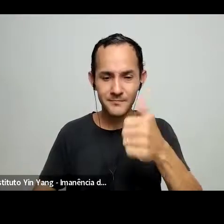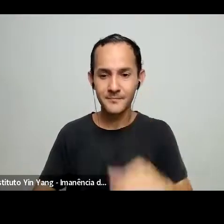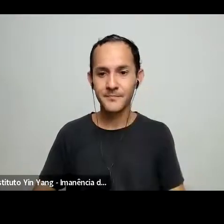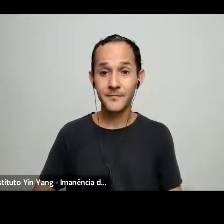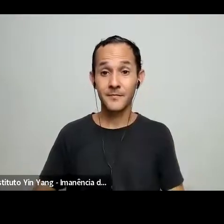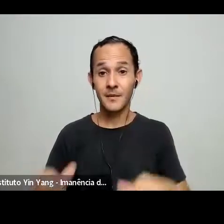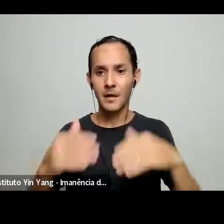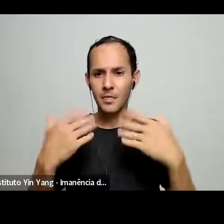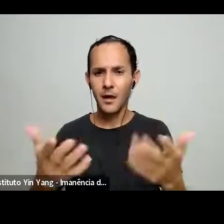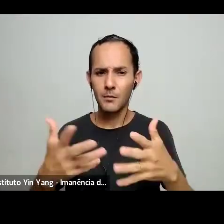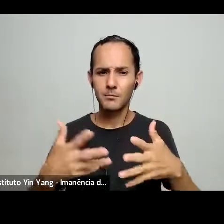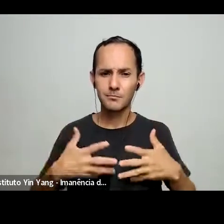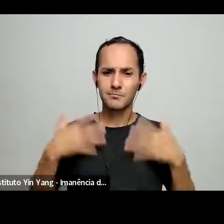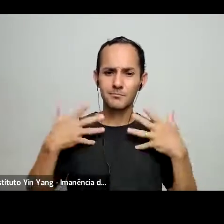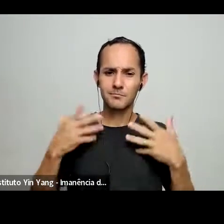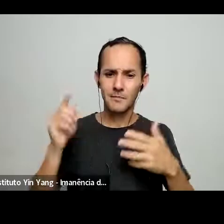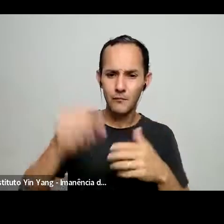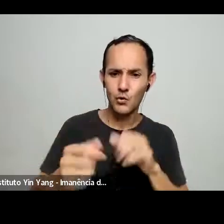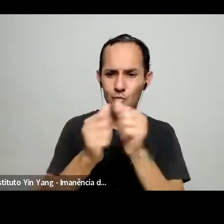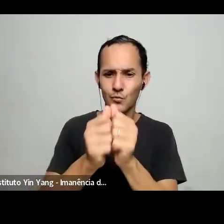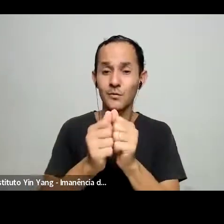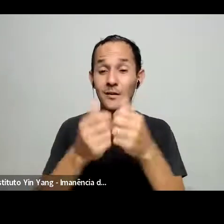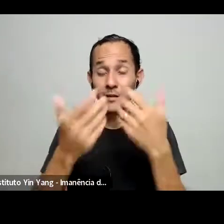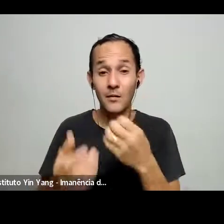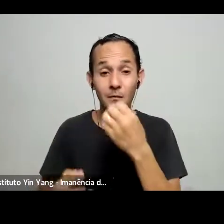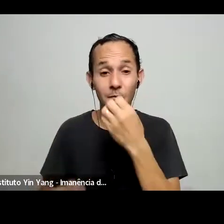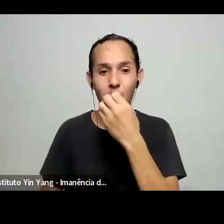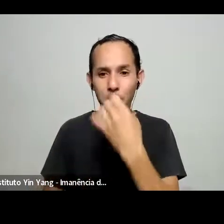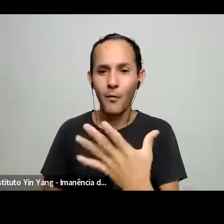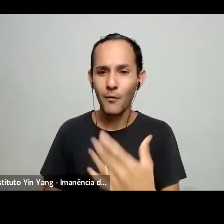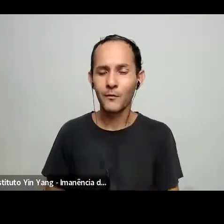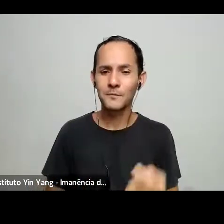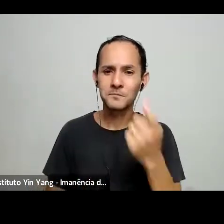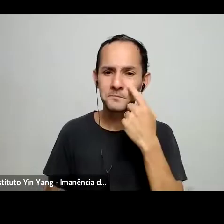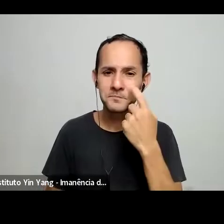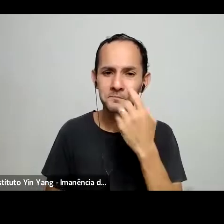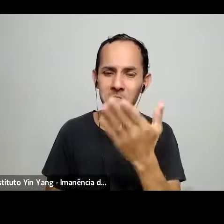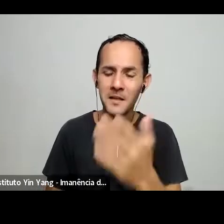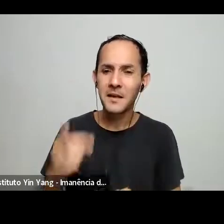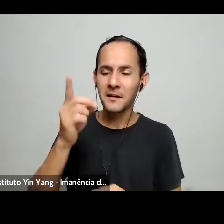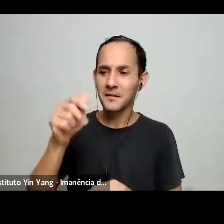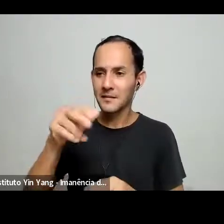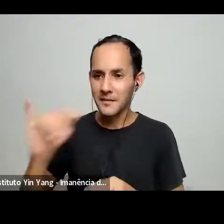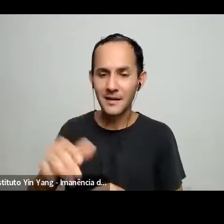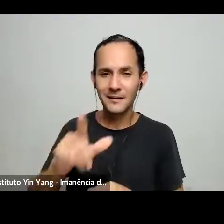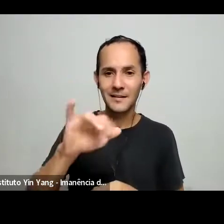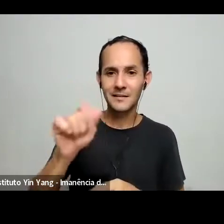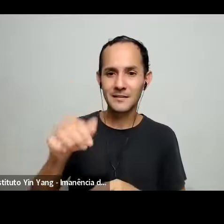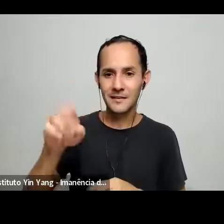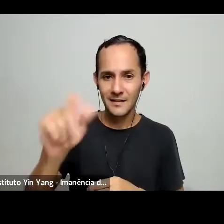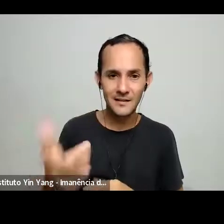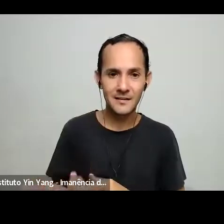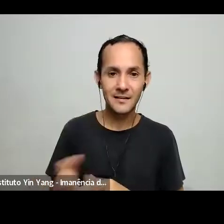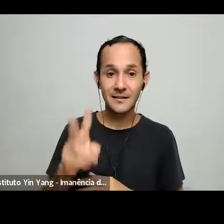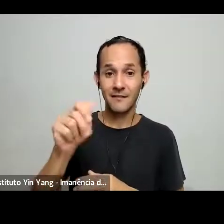Então, é uma honra muito grande estar aqui. Foi muito bom ouvir aí, né, a Daniela, a Lisandra,